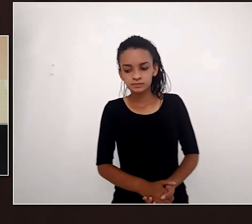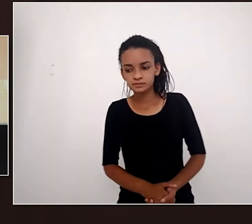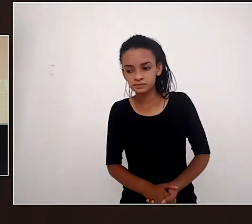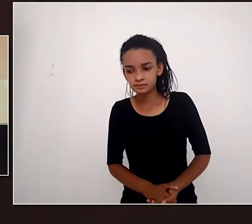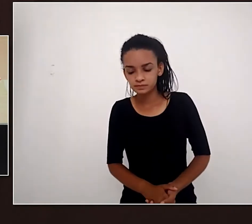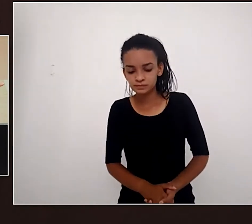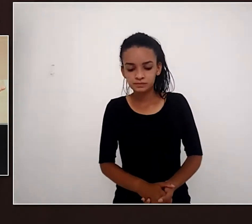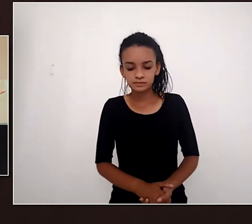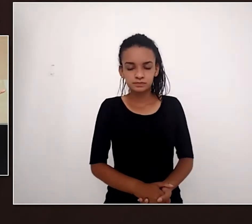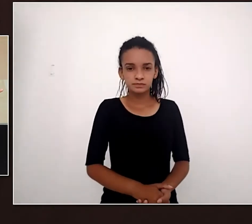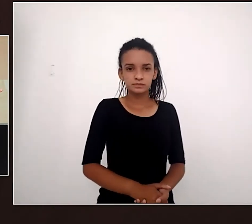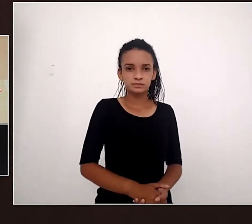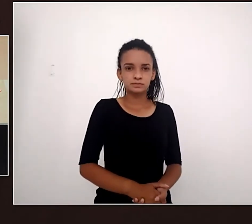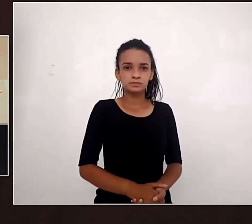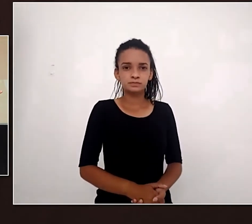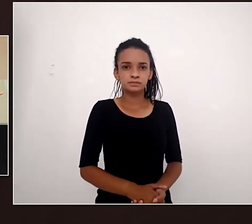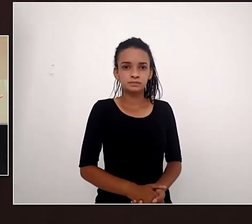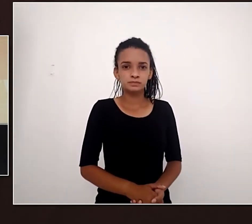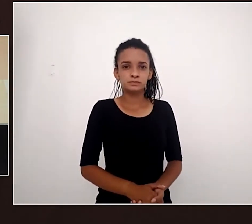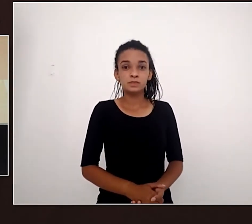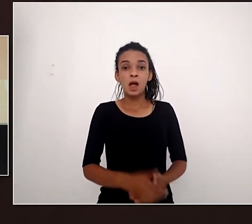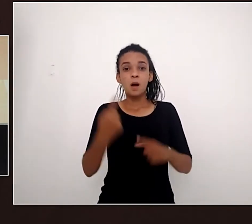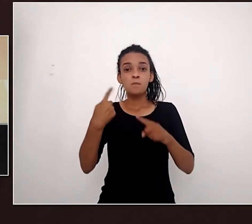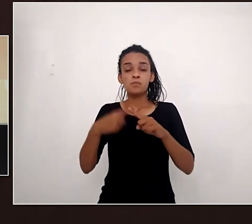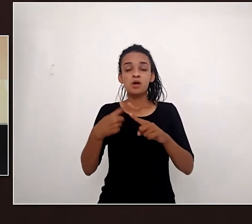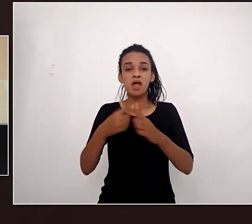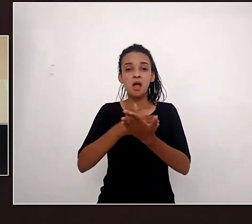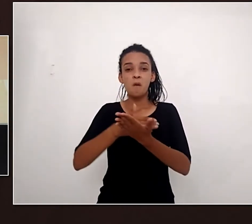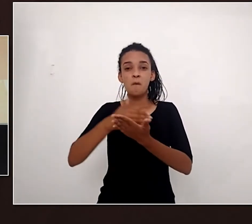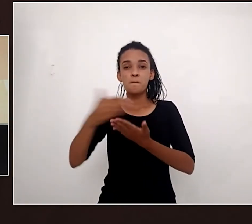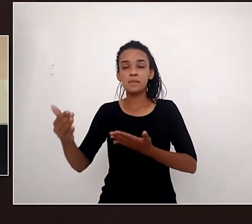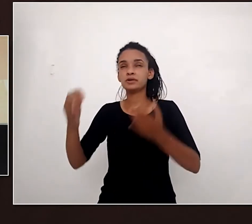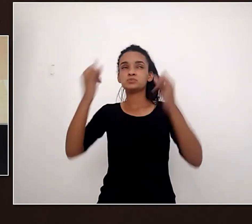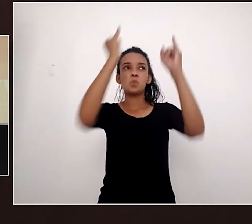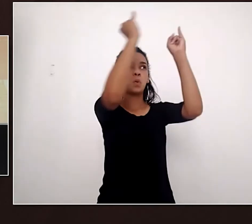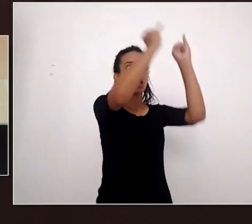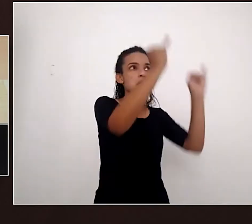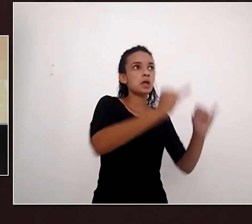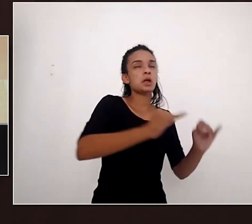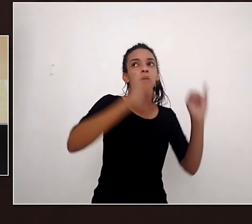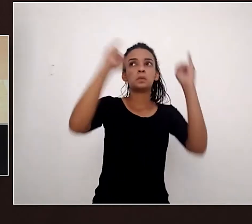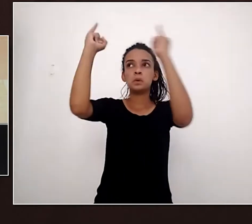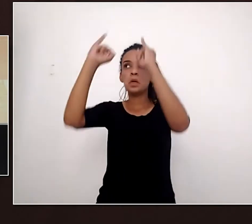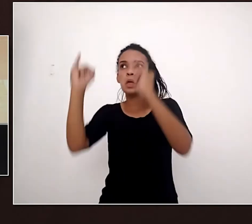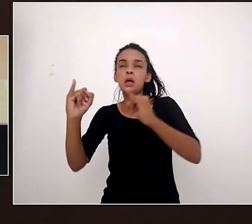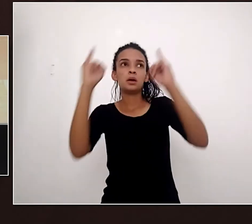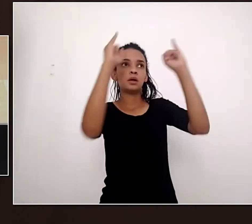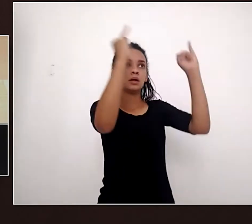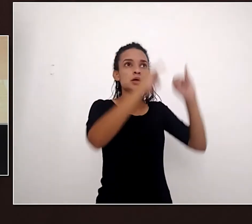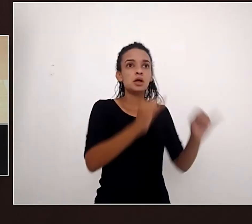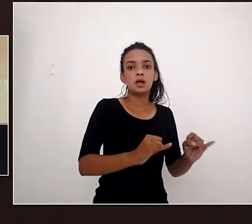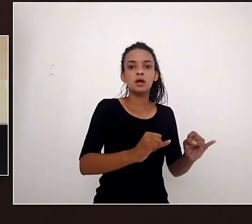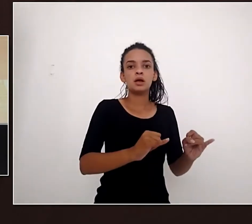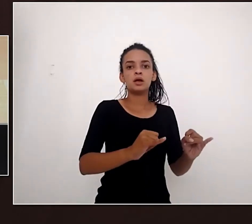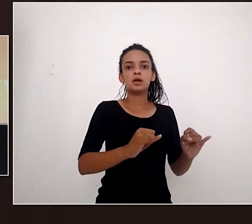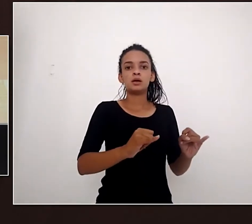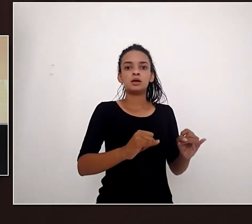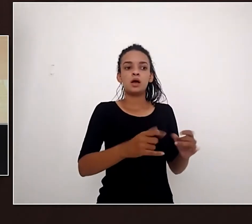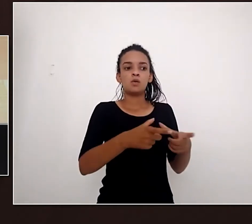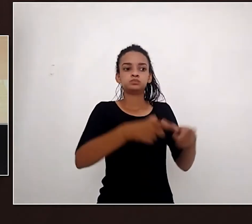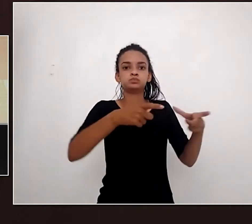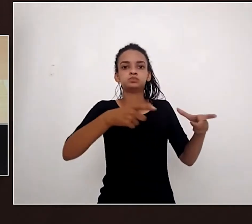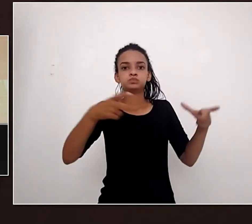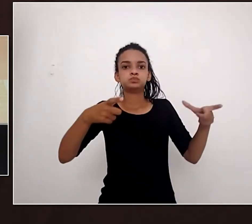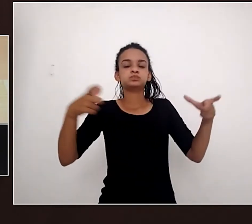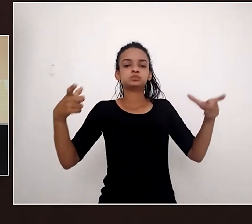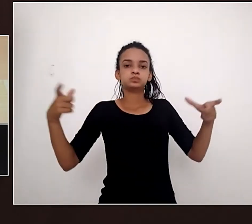que nós vimos lá em Éfeso, vocês se lembram? Que davam muito lucro, né, como foi nos dias do apóstolo Paulo em Éfeso. Vamos